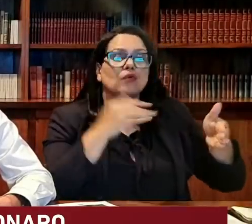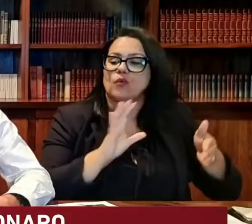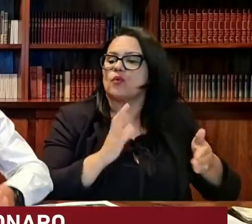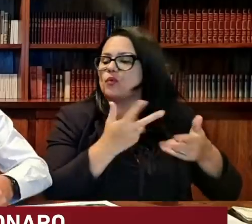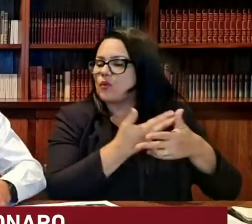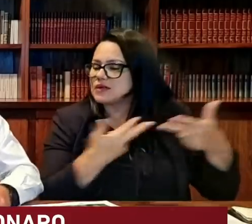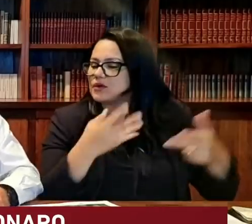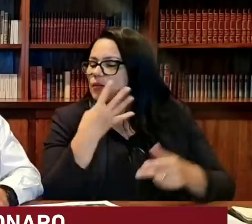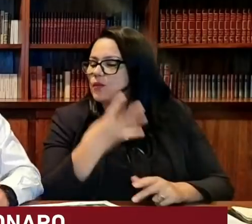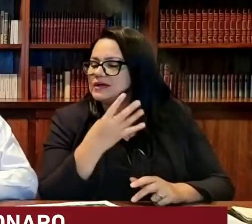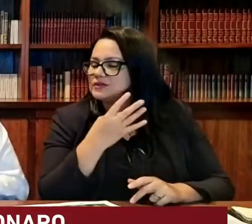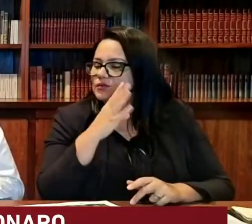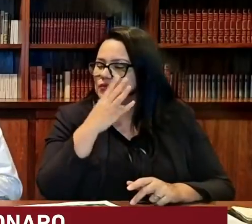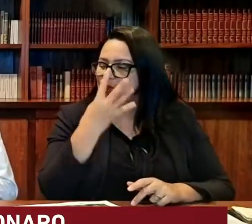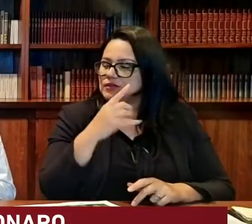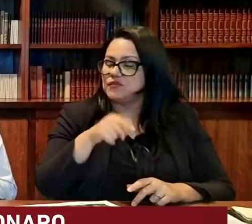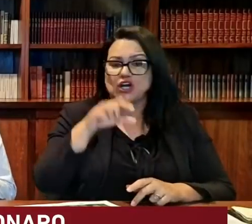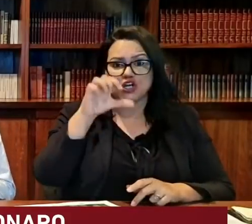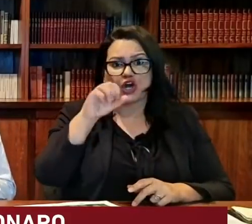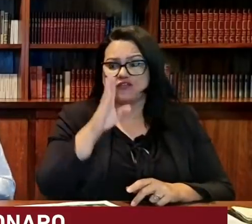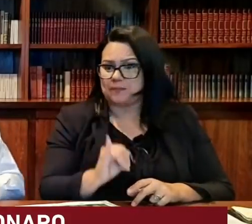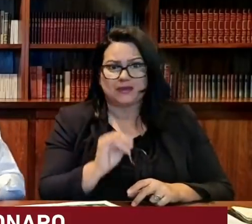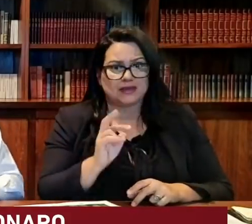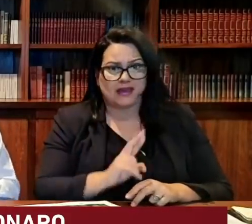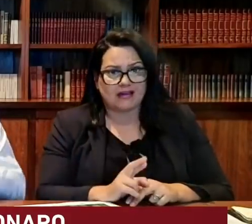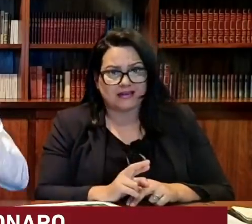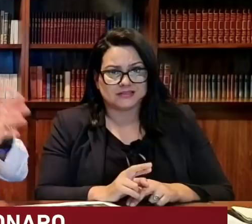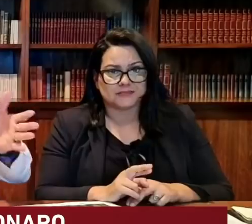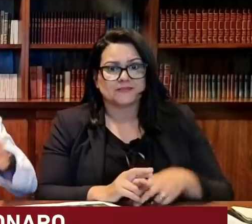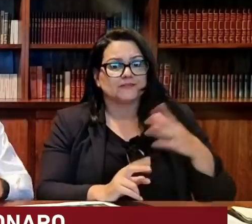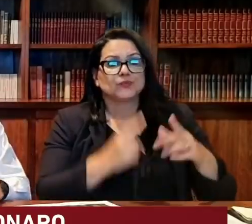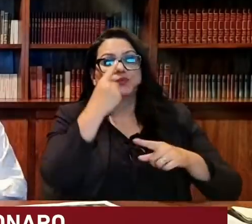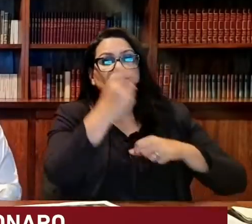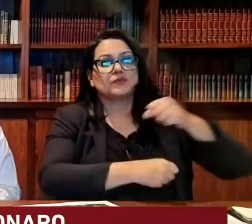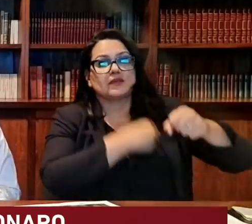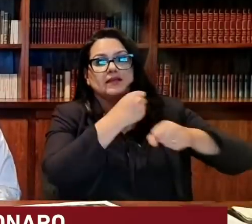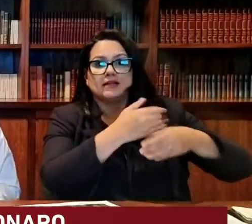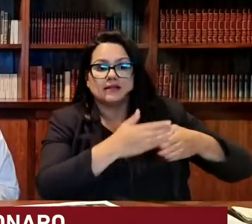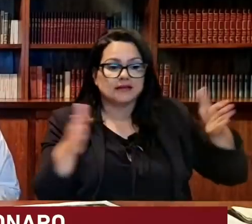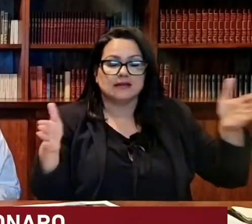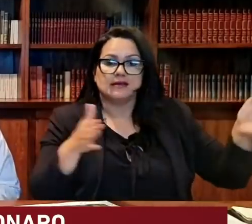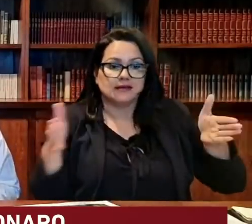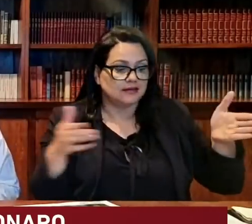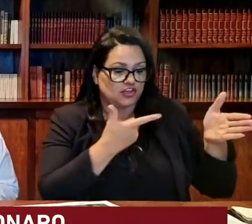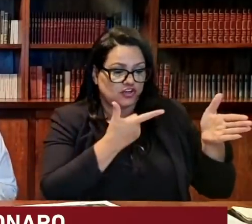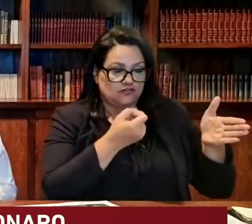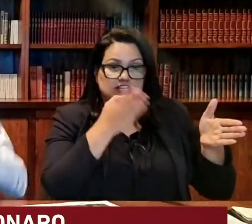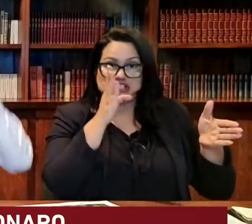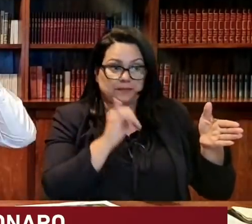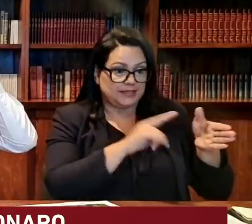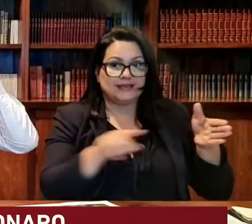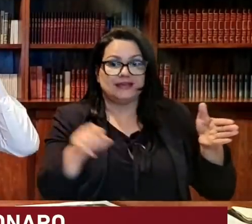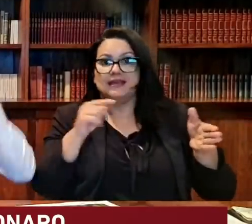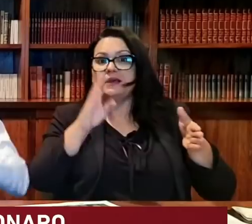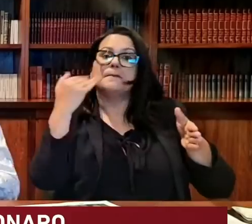R$4.900.000.000. Em tarifa de transação. Isso, cada transação dessa era cobrada. Em um ano, fazendo uma projeção, em um ano, aproximadamente R$20 bilhões. Ou